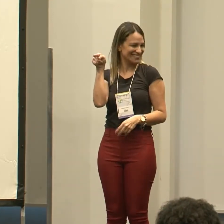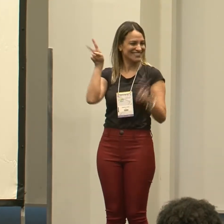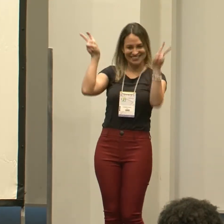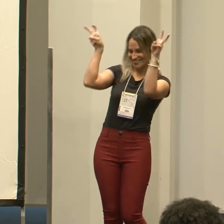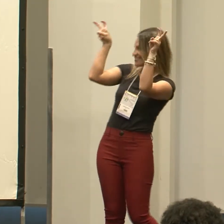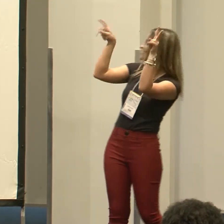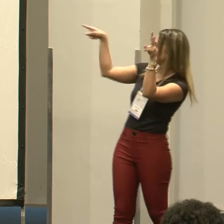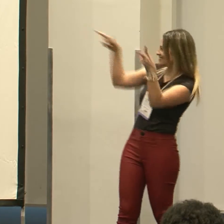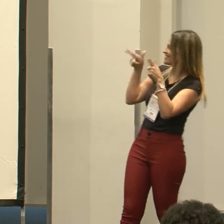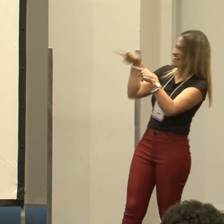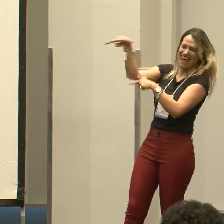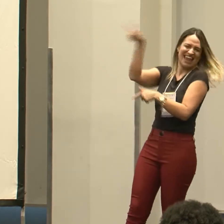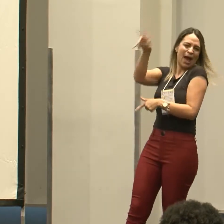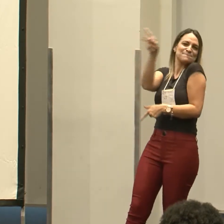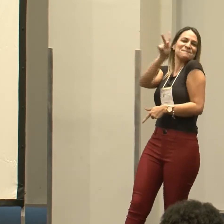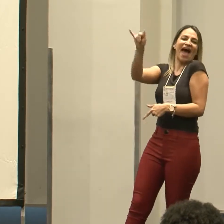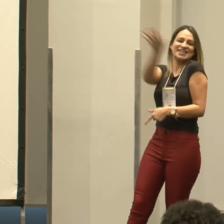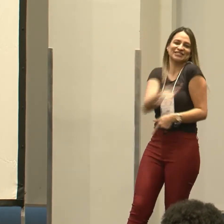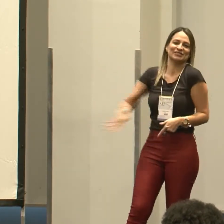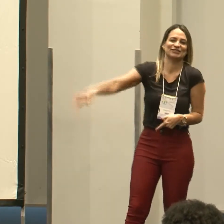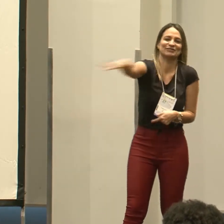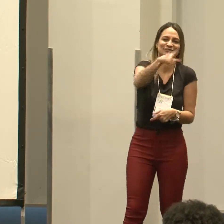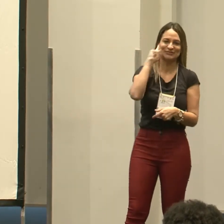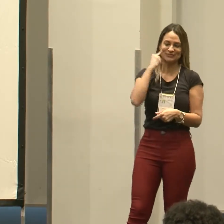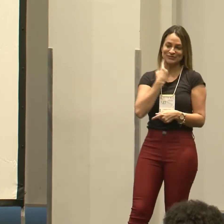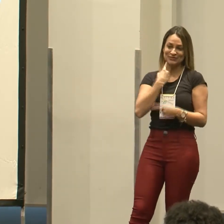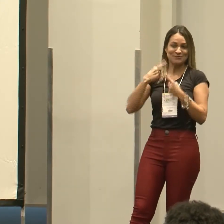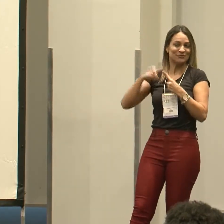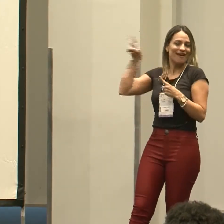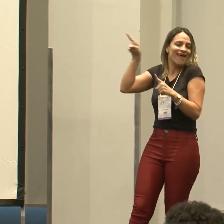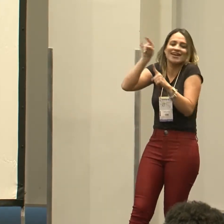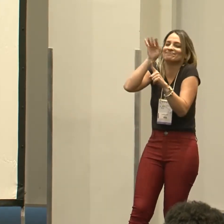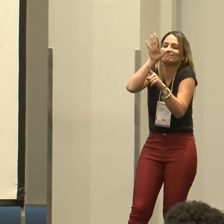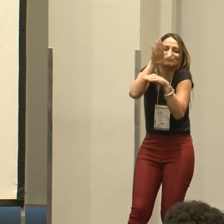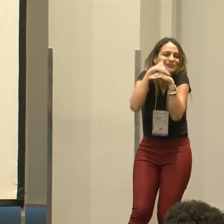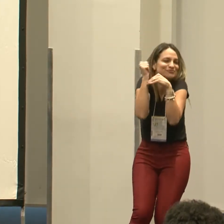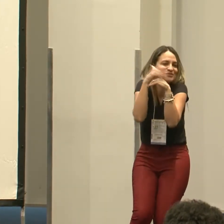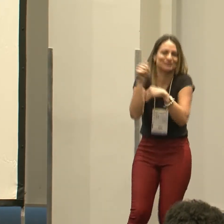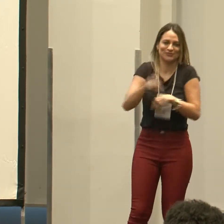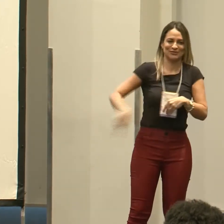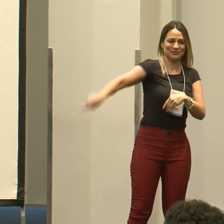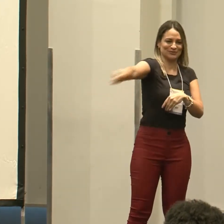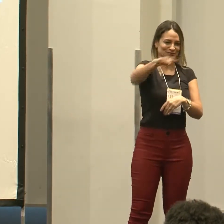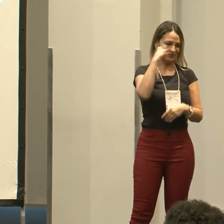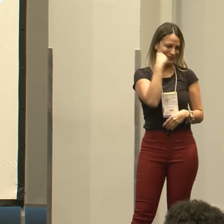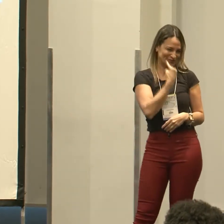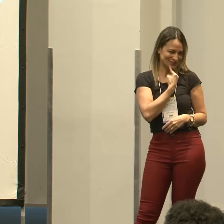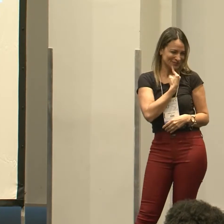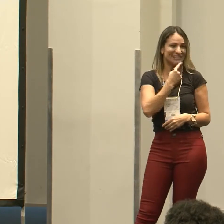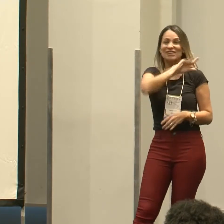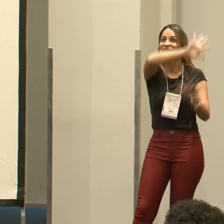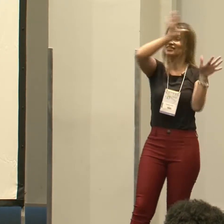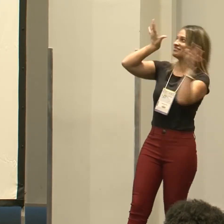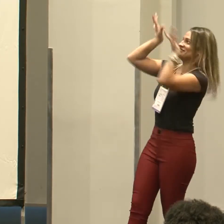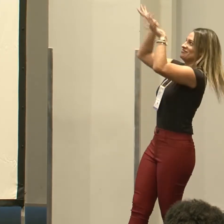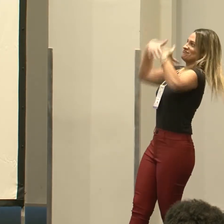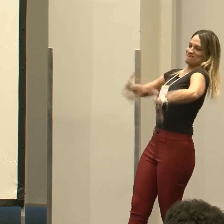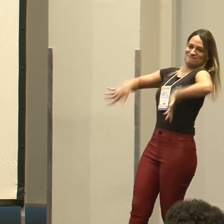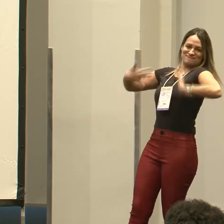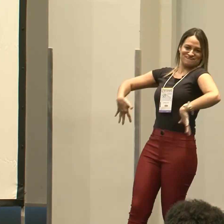E ele é chamado, ele recebe o apelido de pai dos surdos, porque ele era aquele que